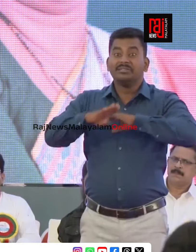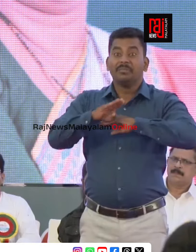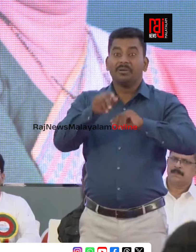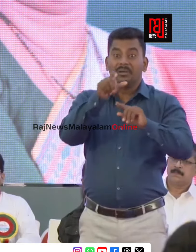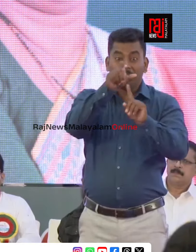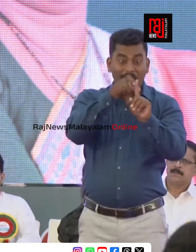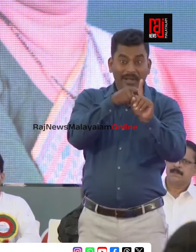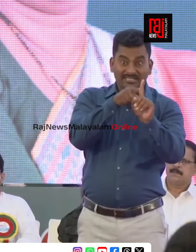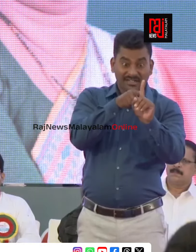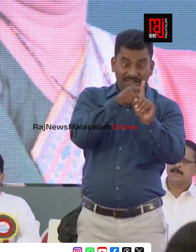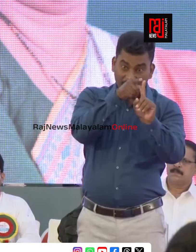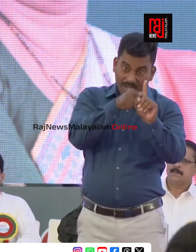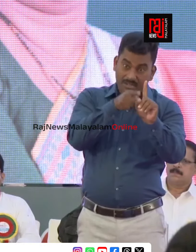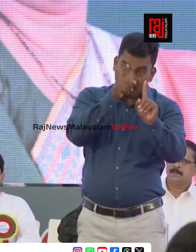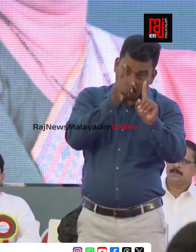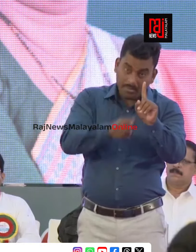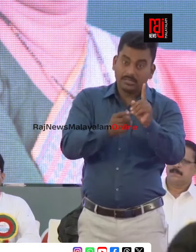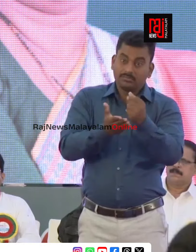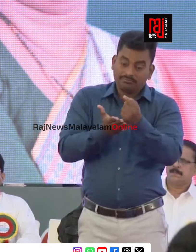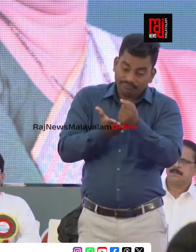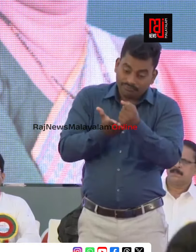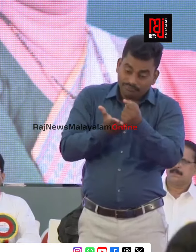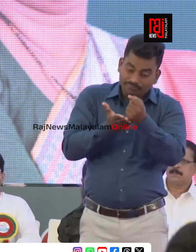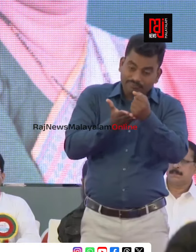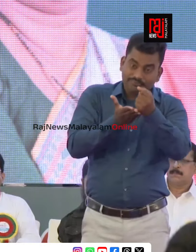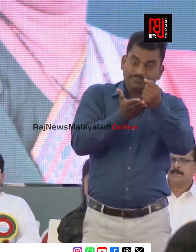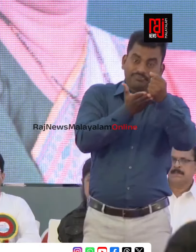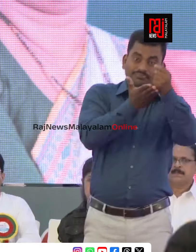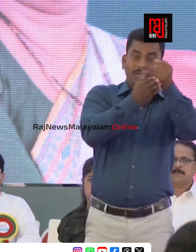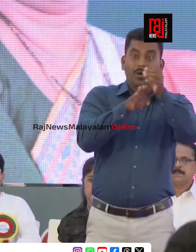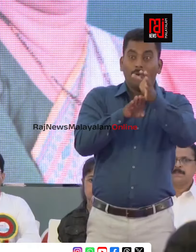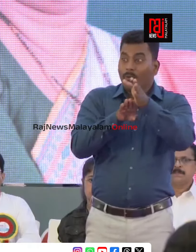സമൂഹത്തിൻ്റെ പൊതു ഉത്തരവാദിത്വമാണെന്നും